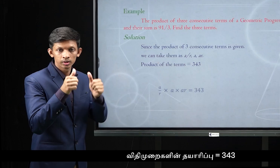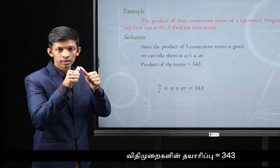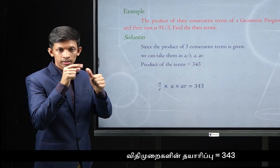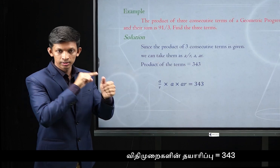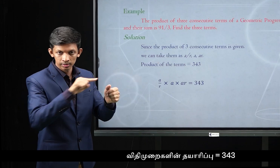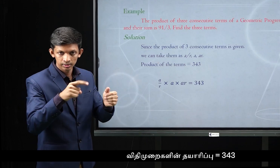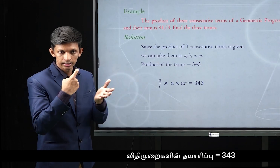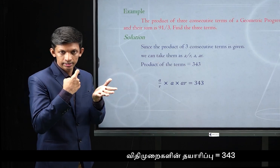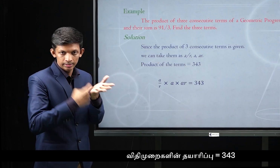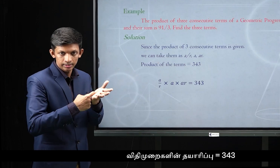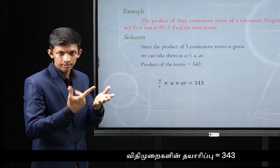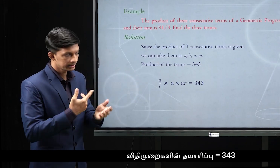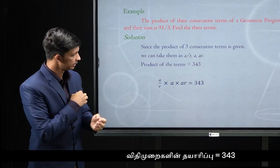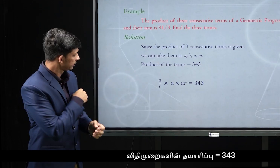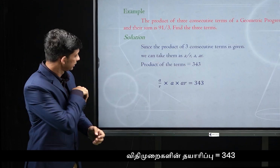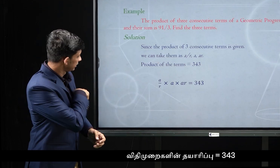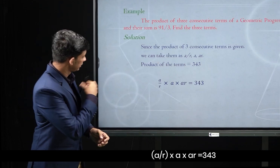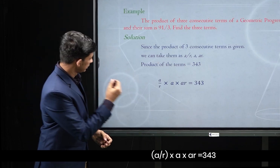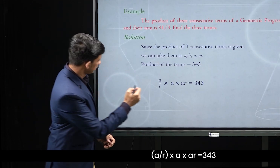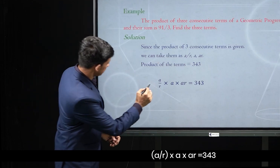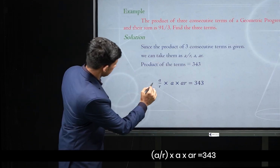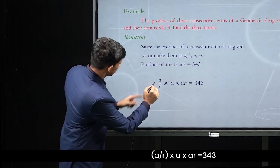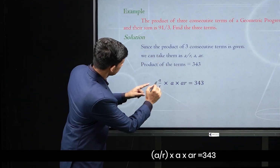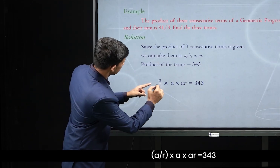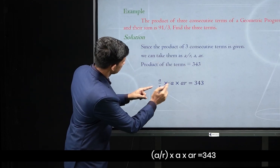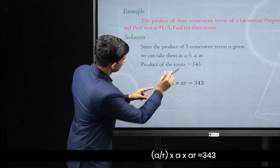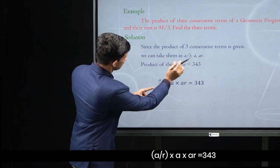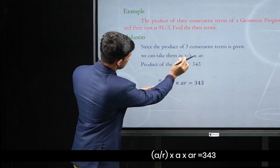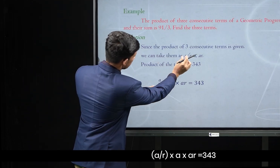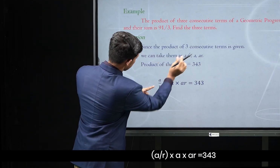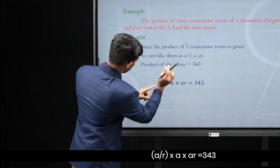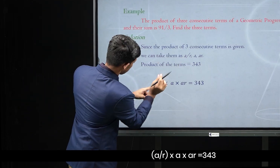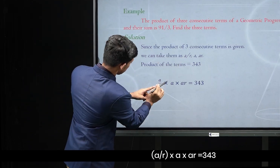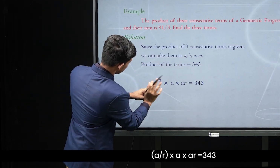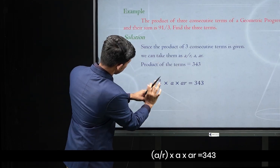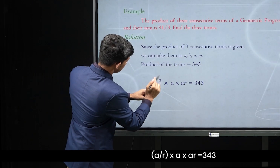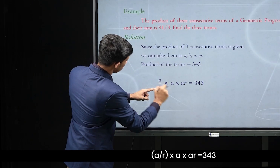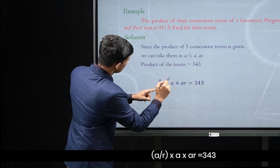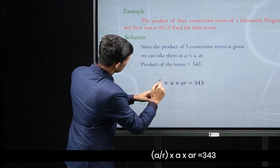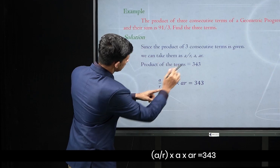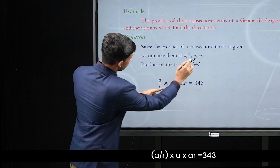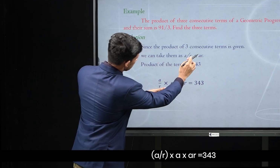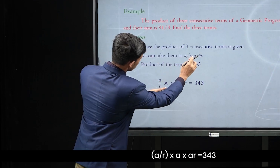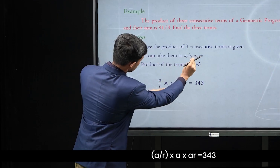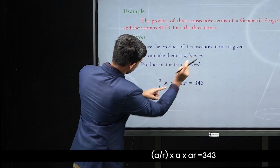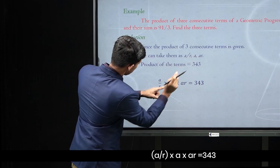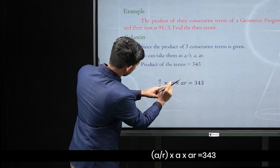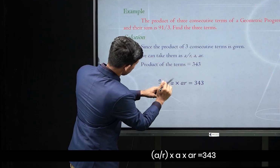ஈடு 343. ஏ கீழ் 6 பெருக்கல் ஏ பெருக்கல்